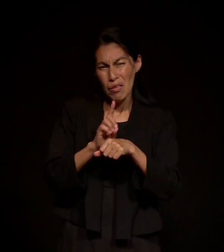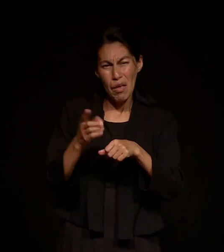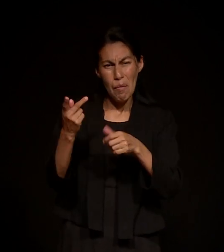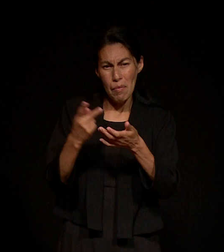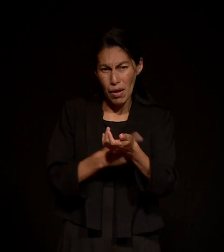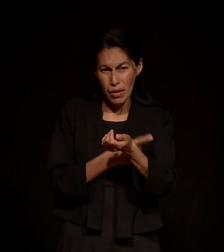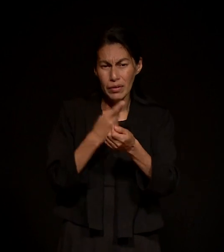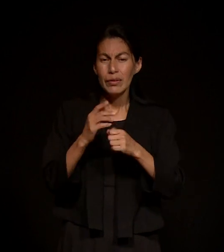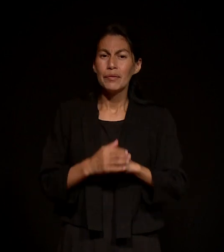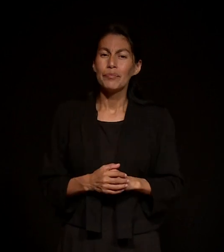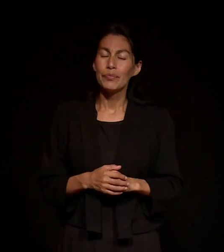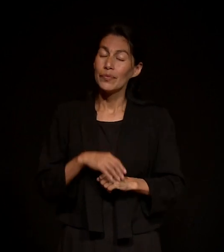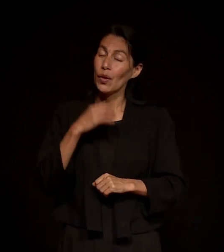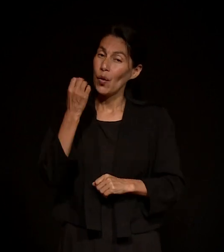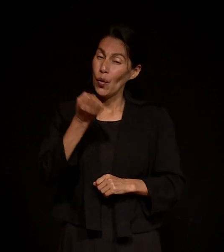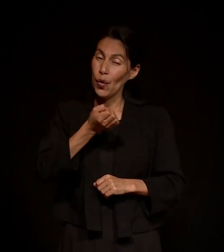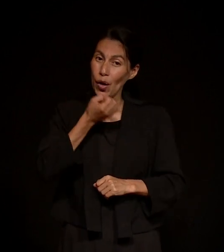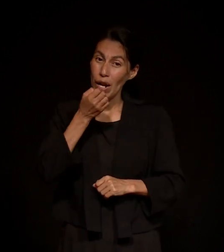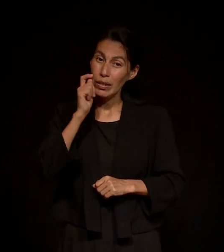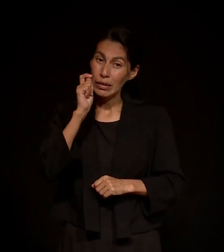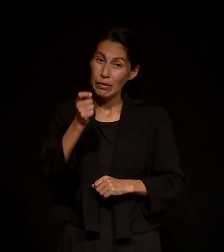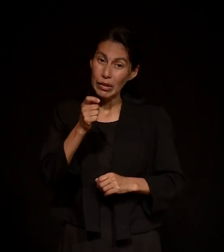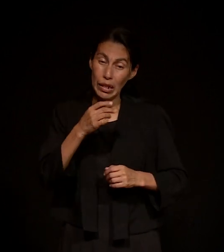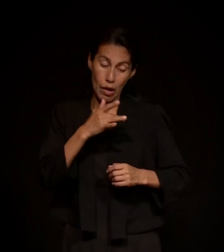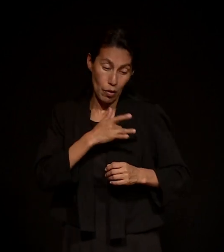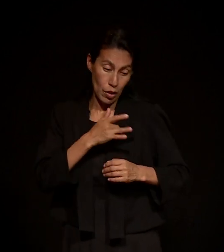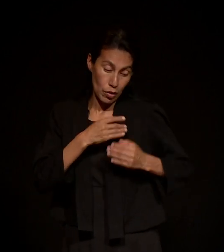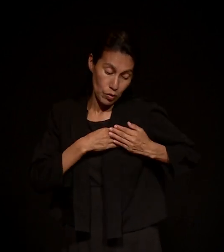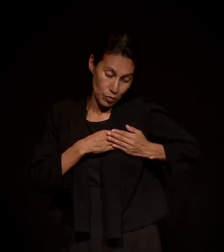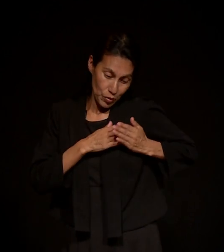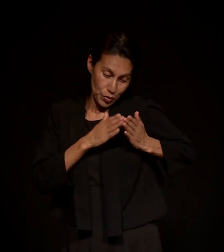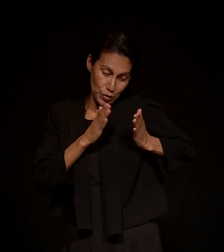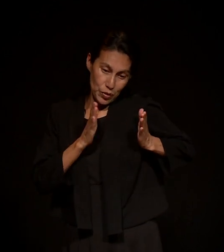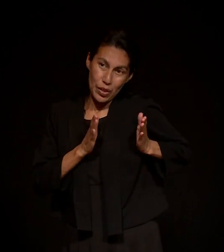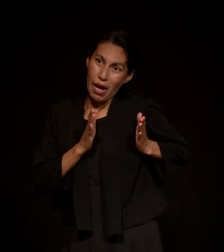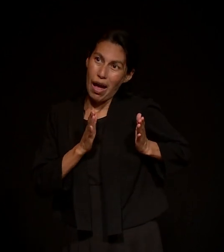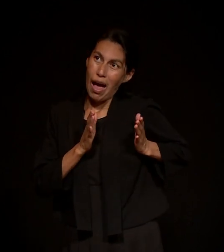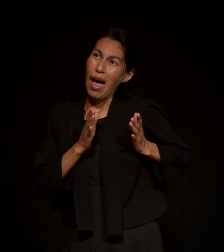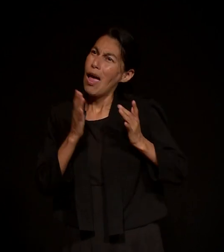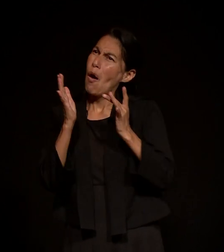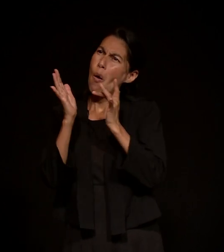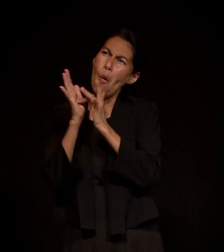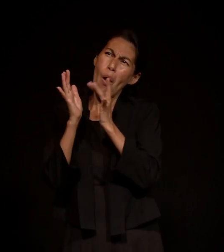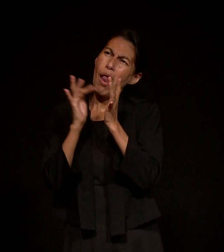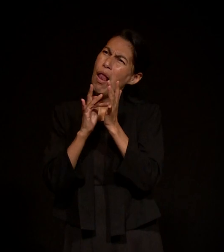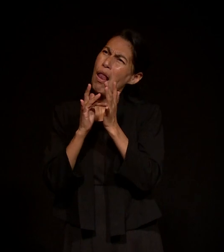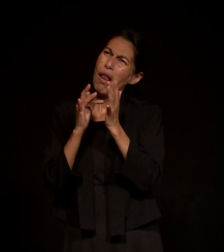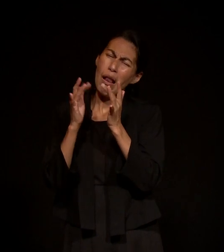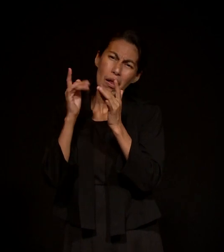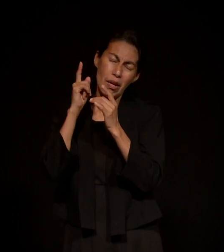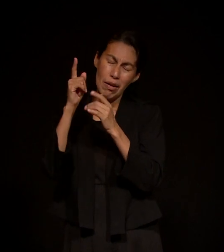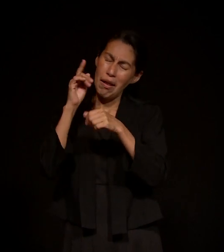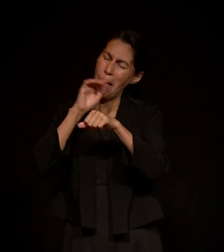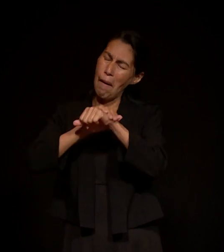día a día. Orar es el acto de abrir nuestro corazón a Dios en la mano.